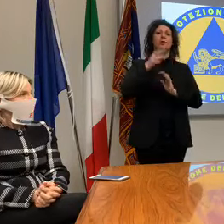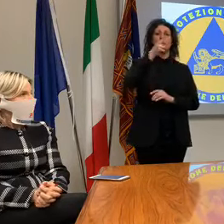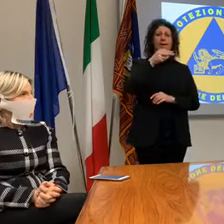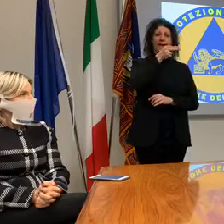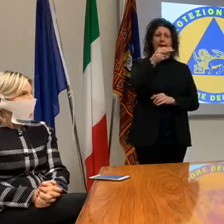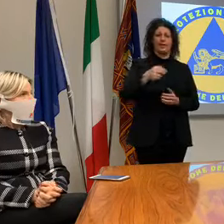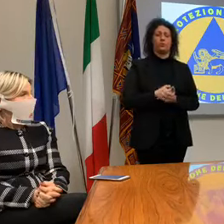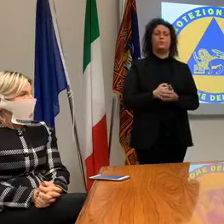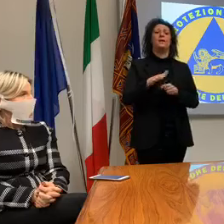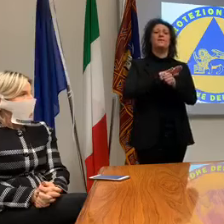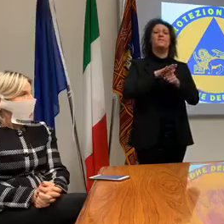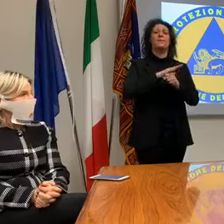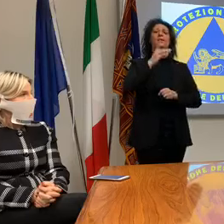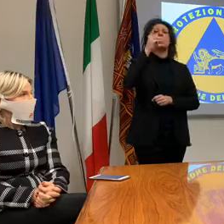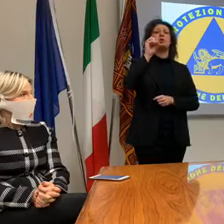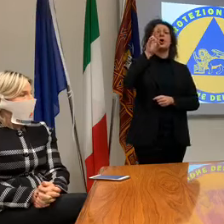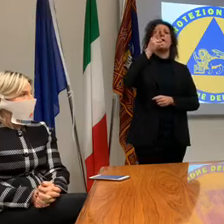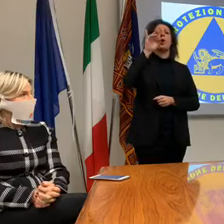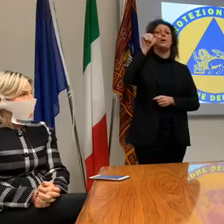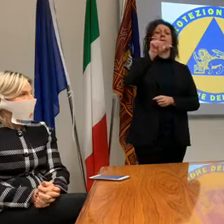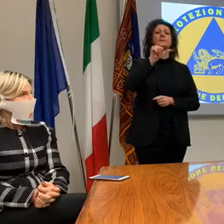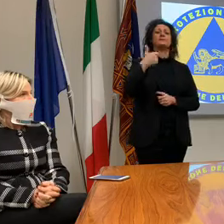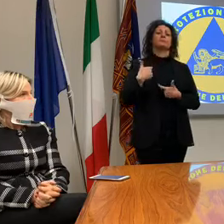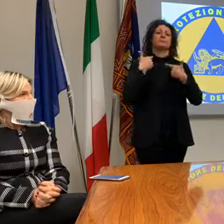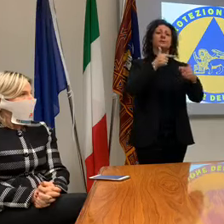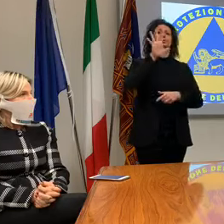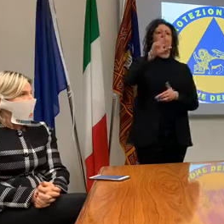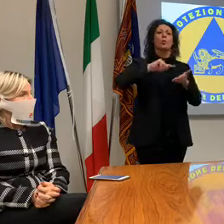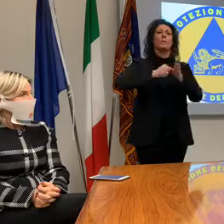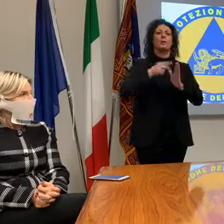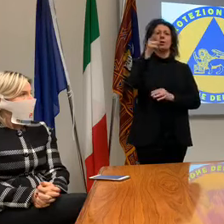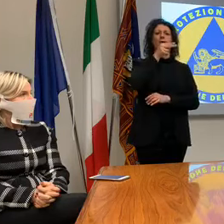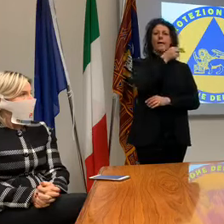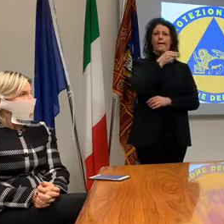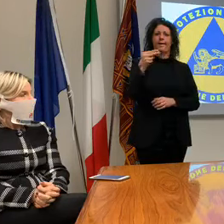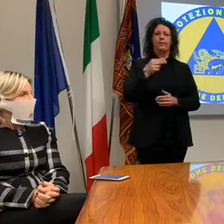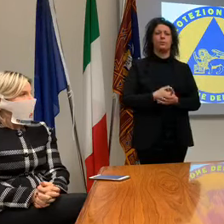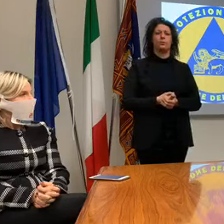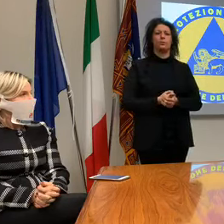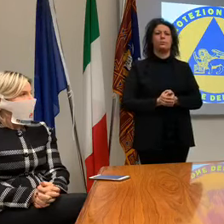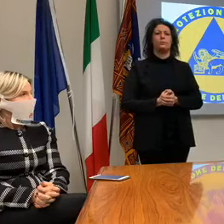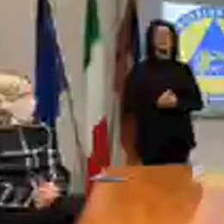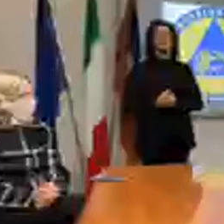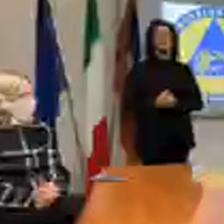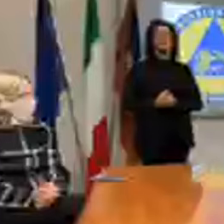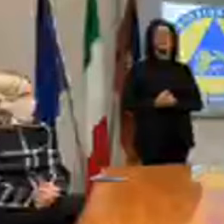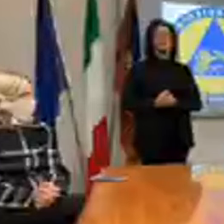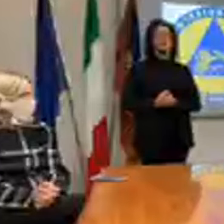Doris e quindi Ennio Doris con 5 milioni di euro, abbiamo poi avuto il versamento